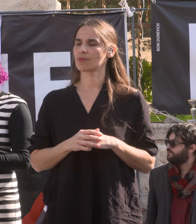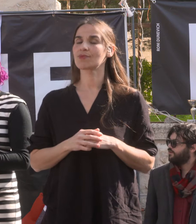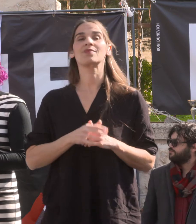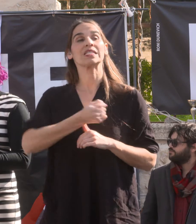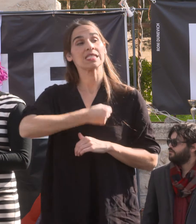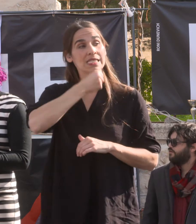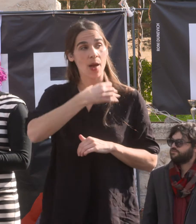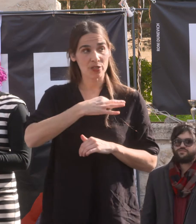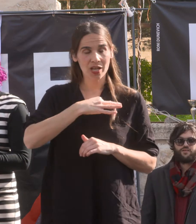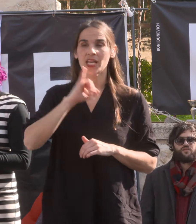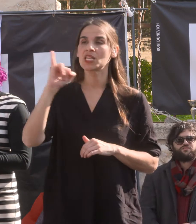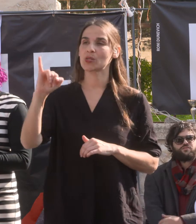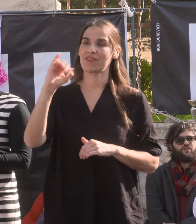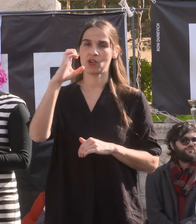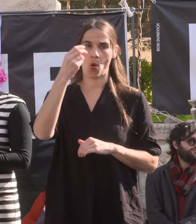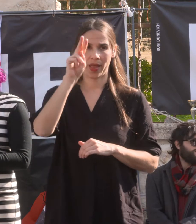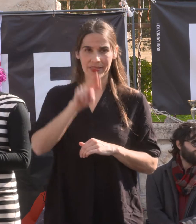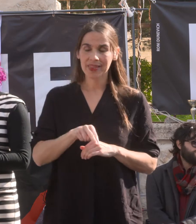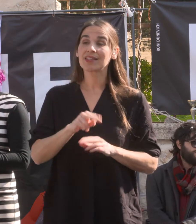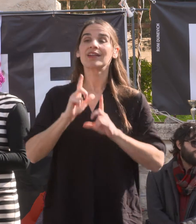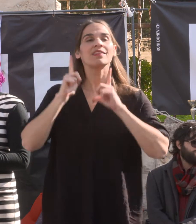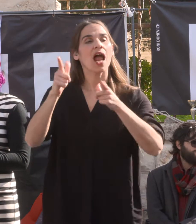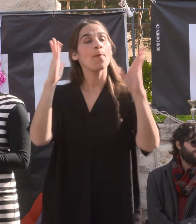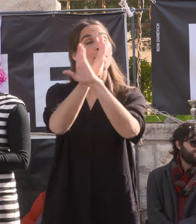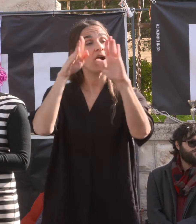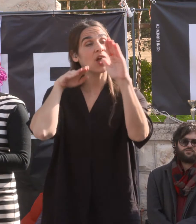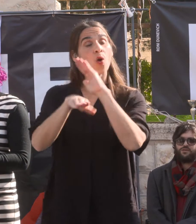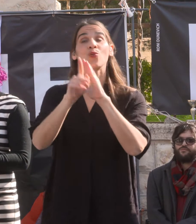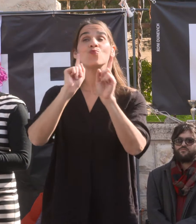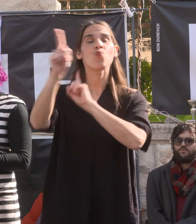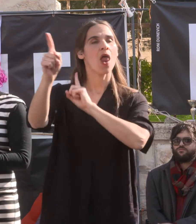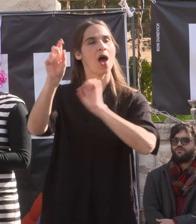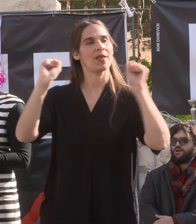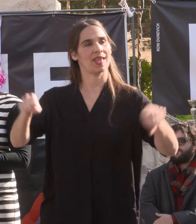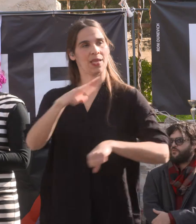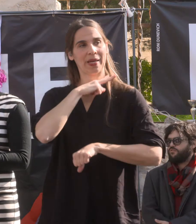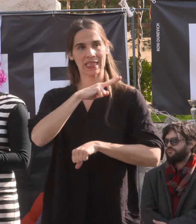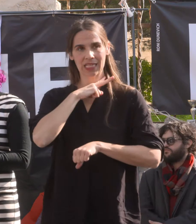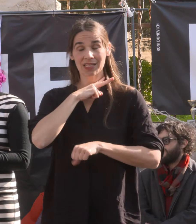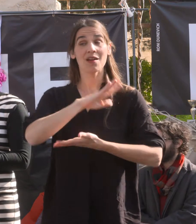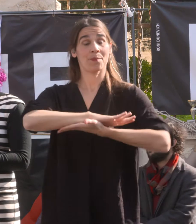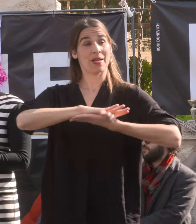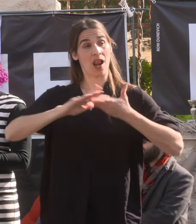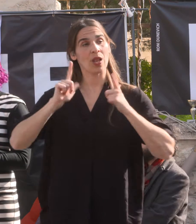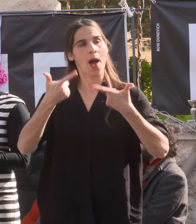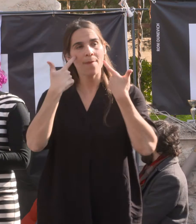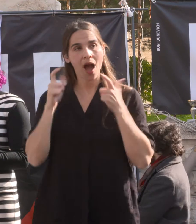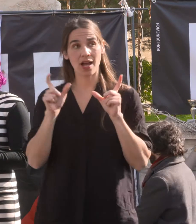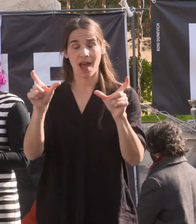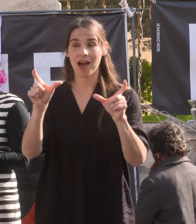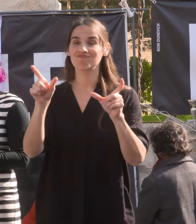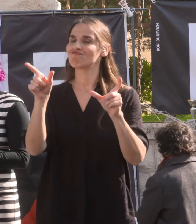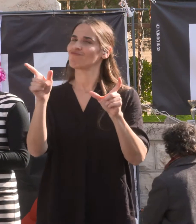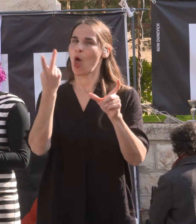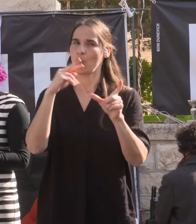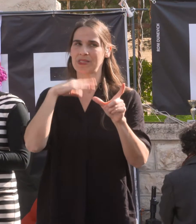סבא שלי, יוסף כהן, נלחם במחתרות מול המנדט הבריטי. בהתחלה הוא נלחם בהגנה, וכשהם לא